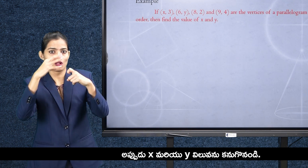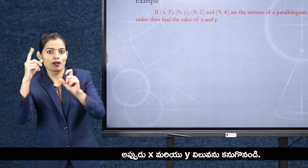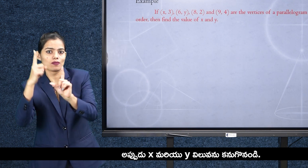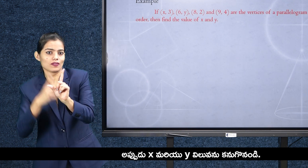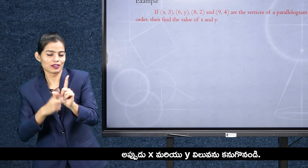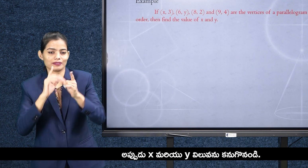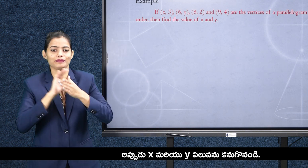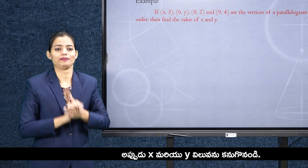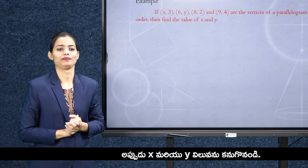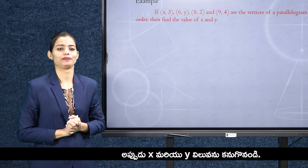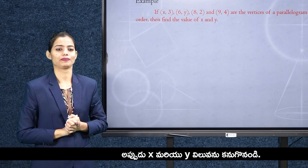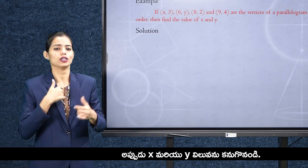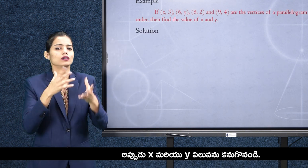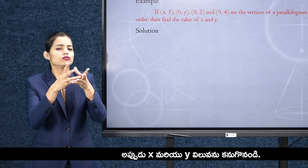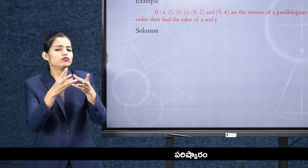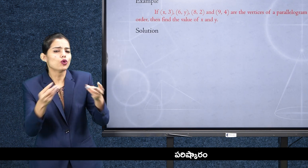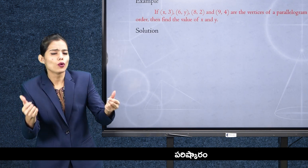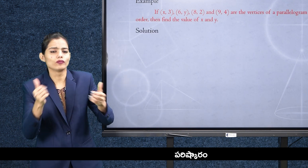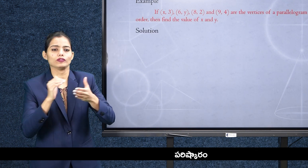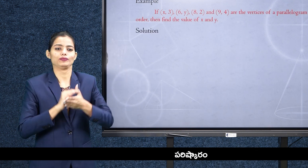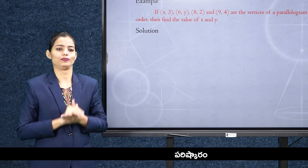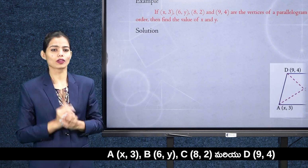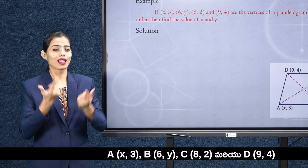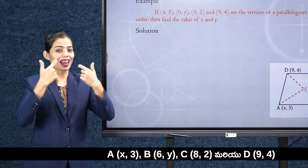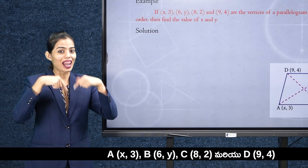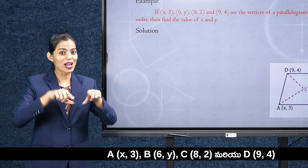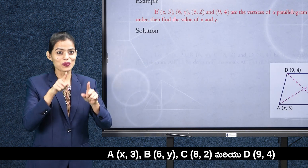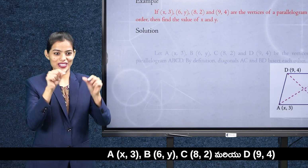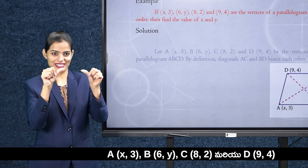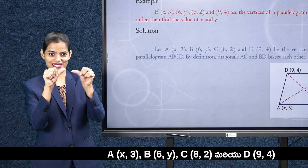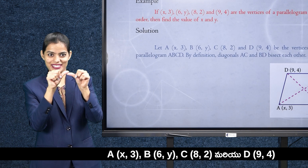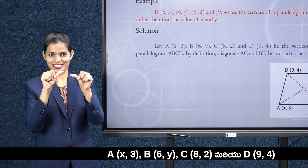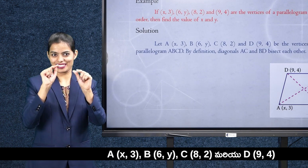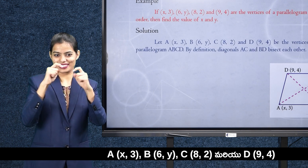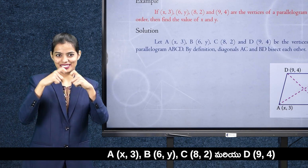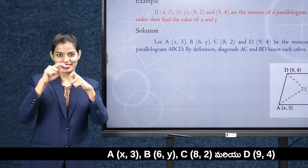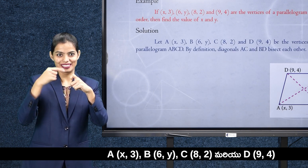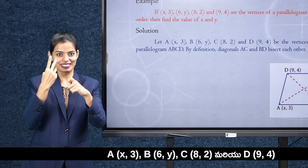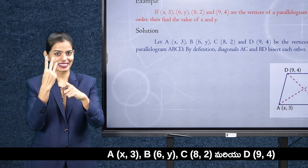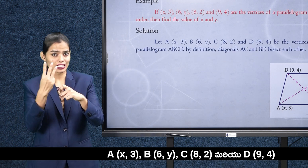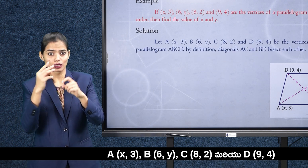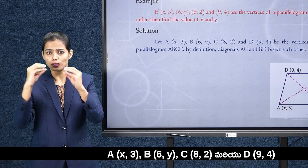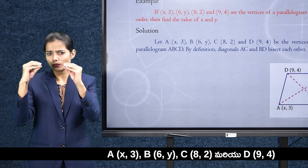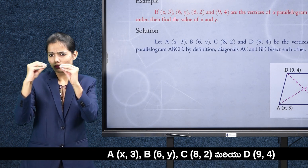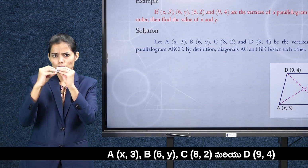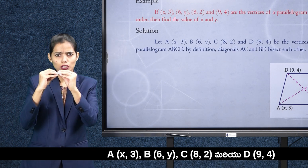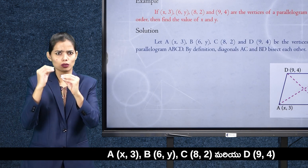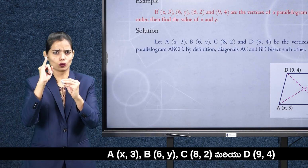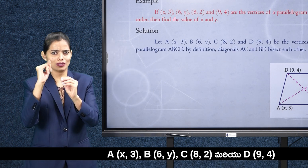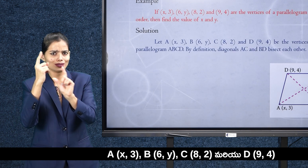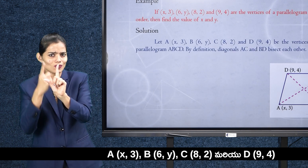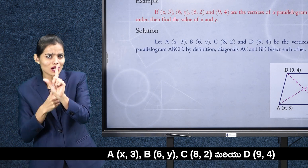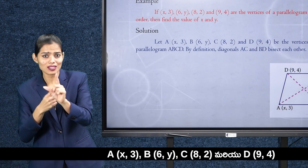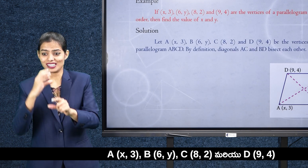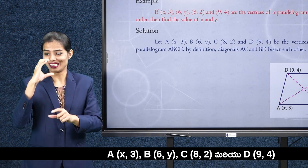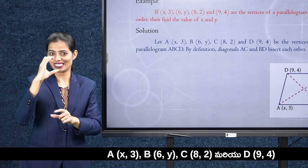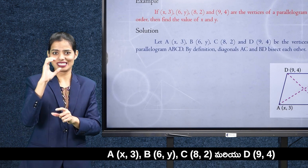y విలువను కనుగొనండి. పరిష్కారం: a x 3, b 6, y,